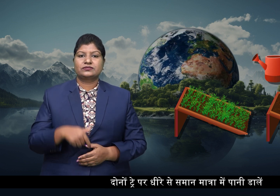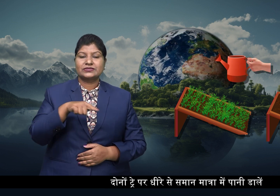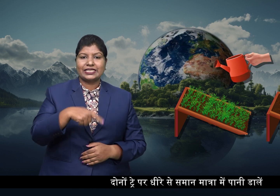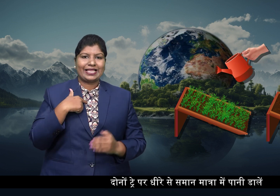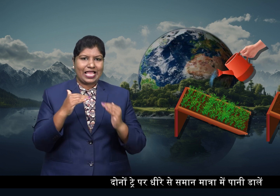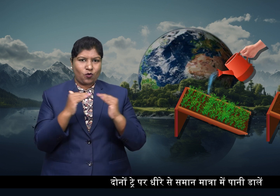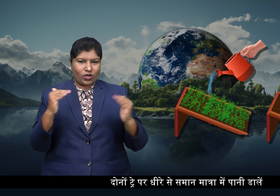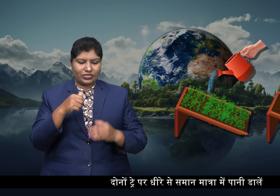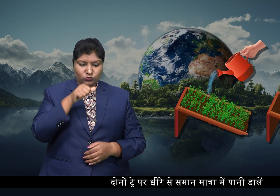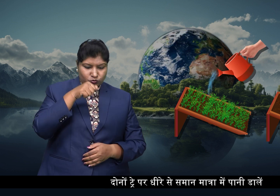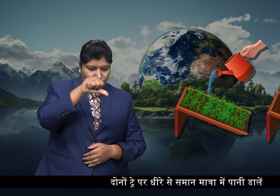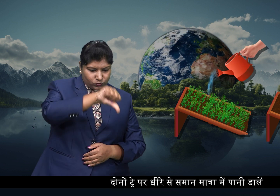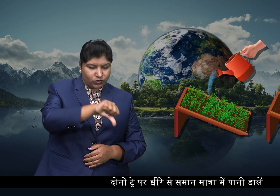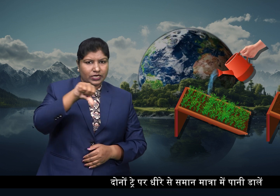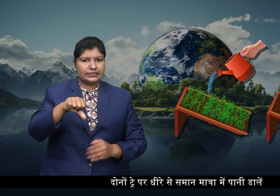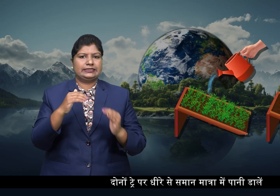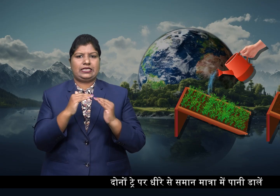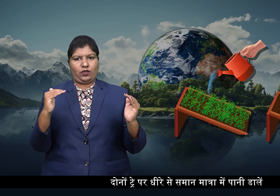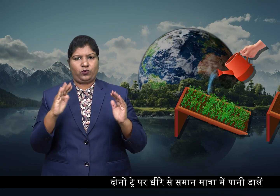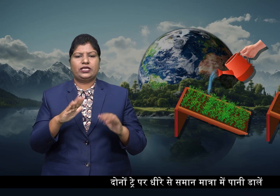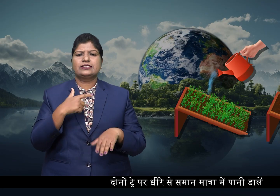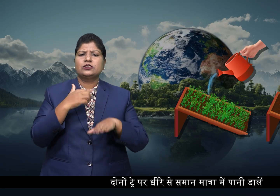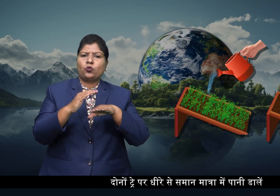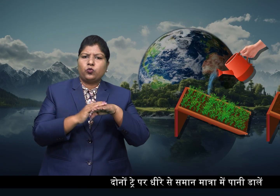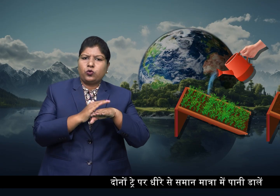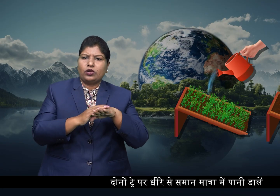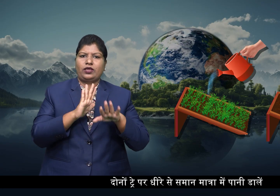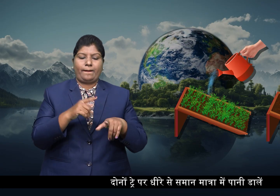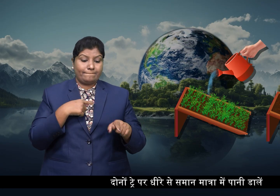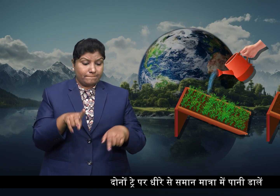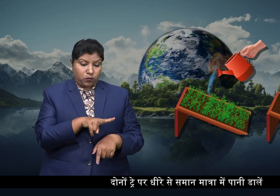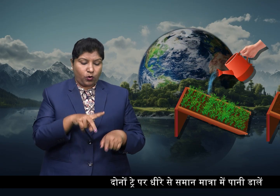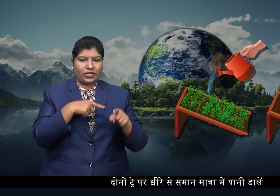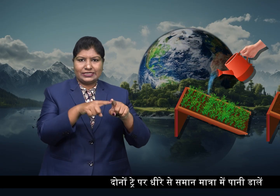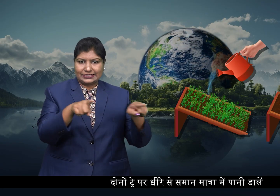दोनों ट्रे पर धीरे से समान मात्रा में पानी डालें